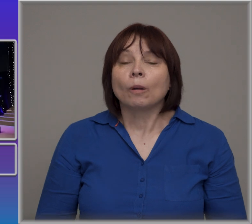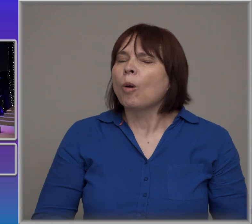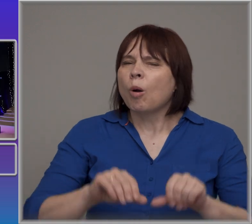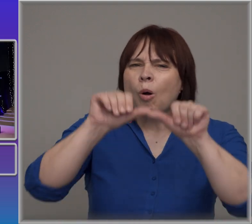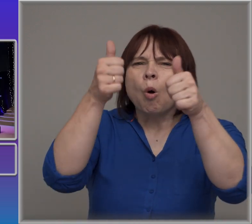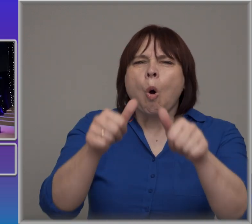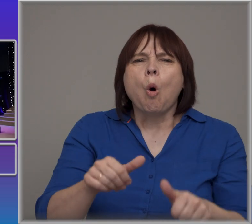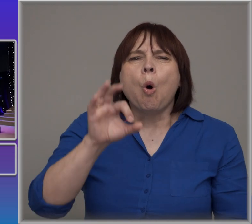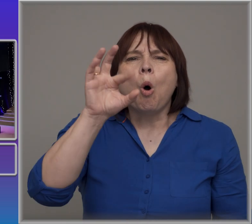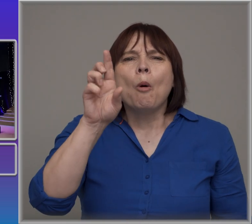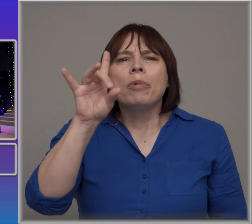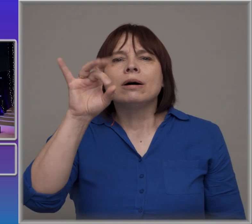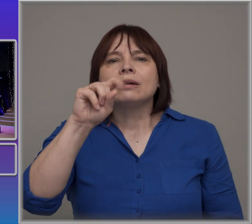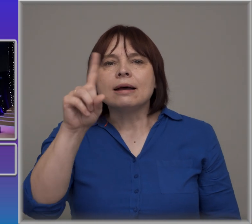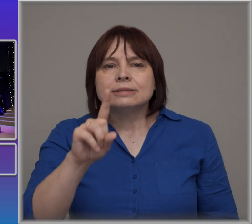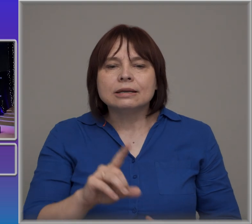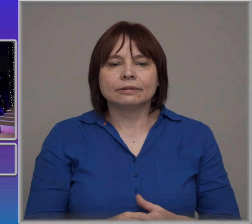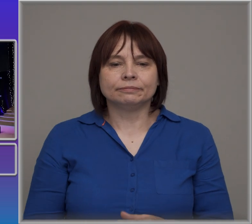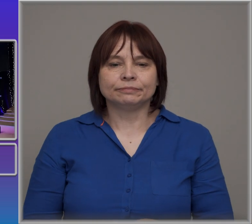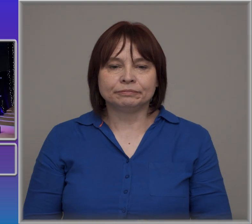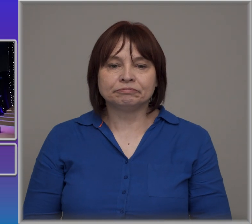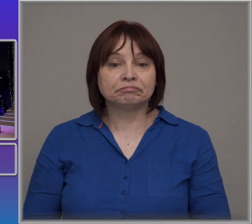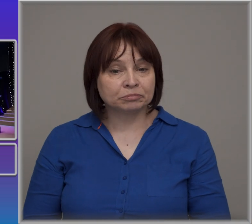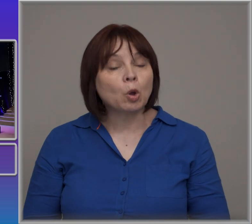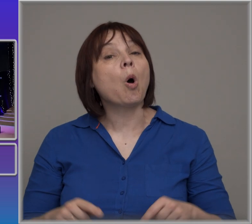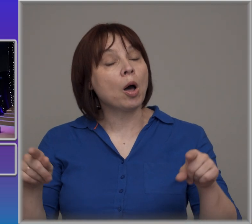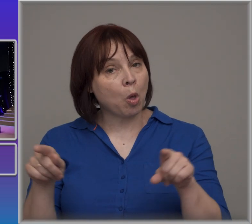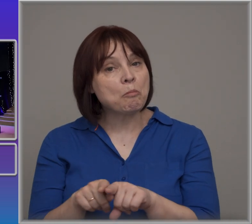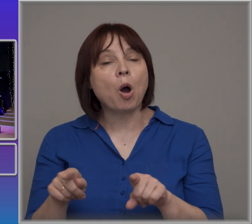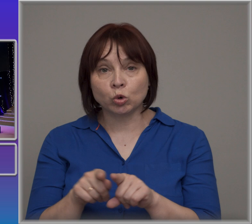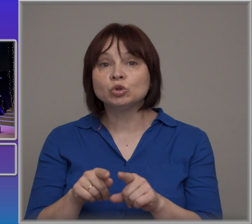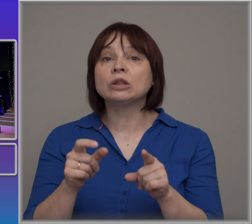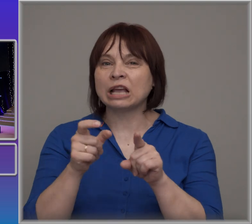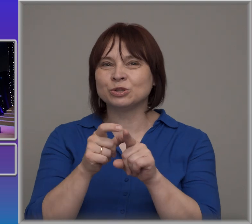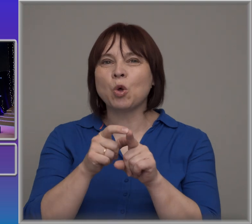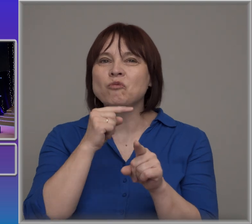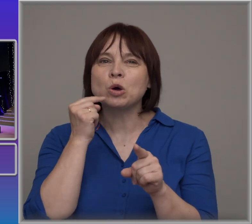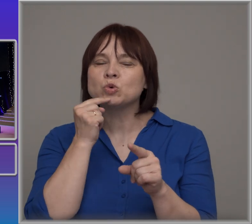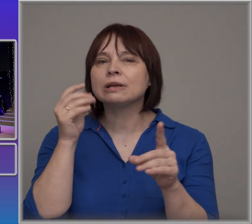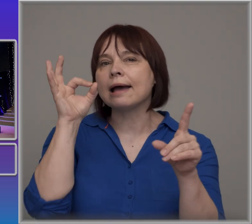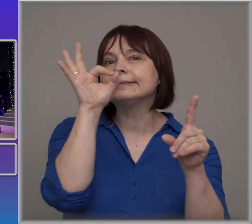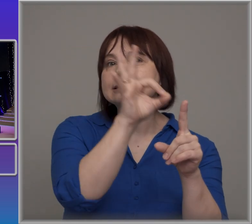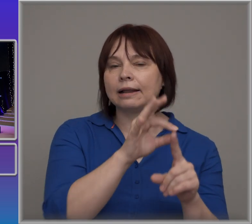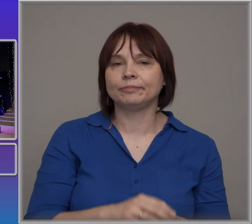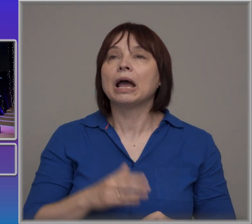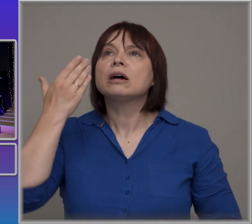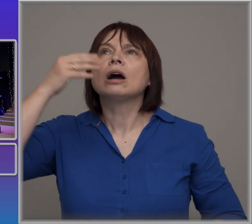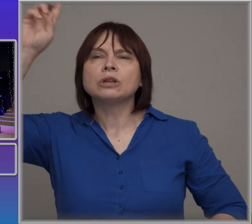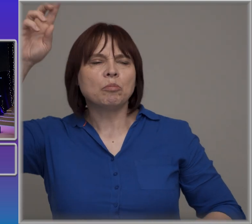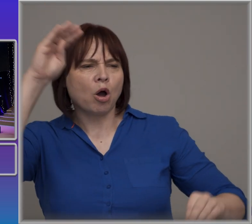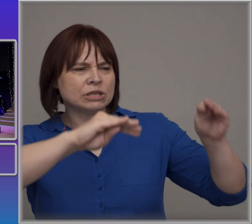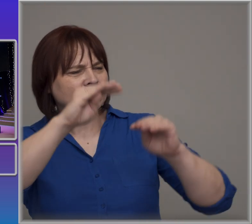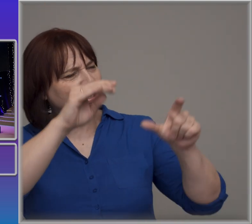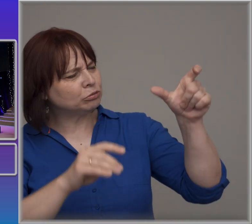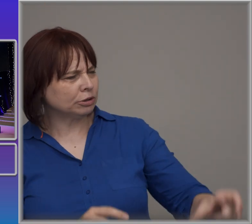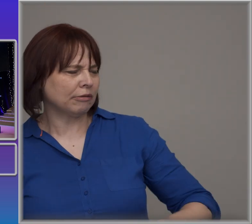приобрести, за который мне потом надо заплатить. И это слово «демо», что значит «подобие». И следующее слово на еврейском